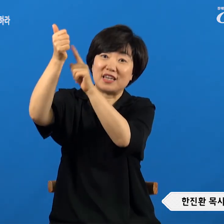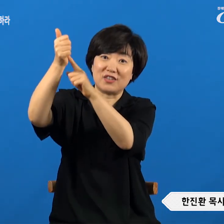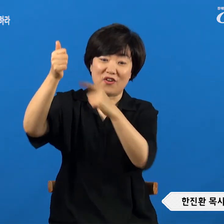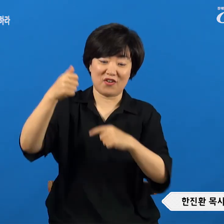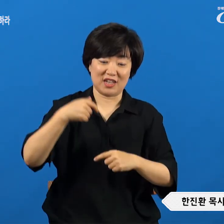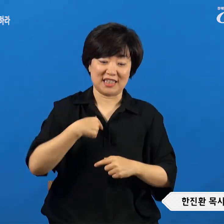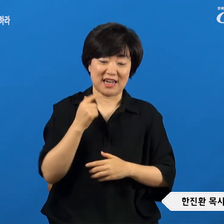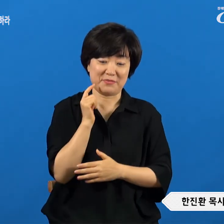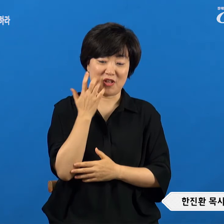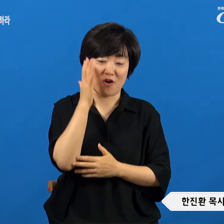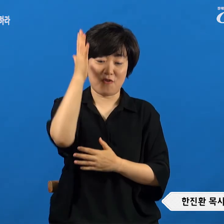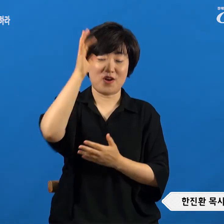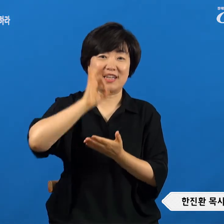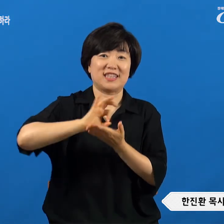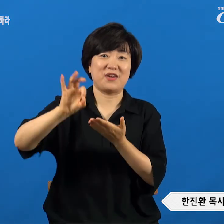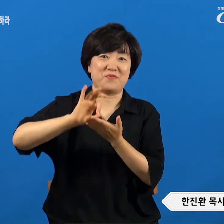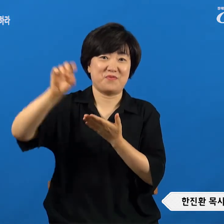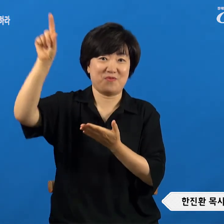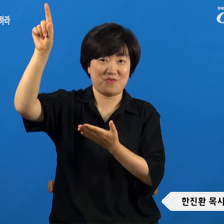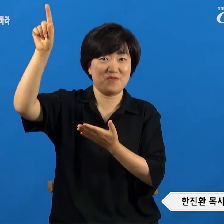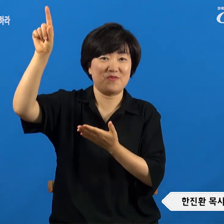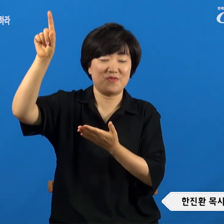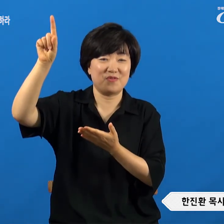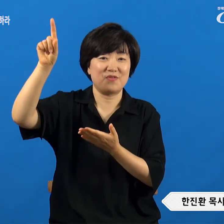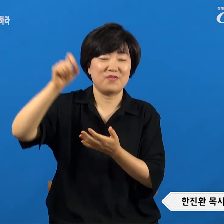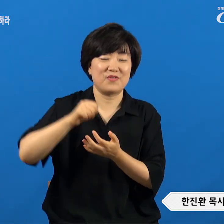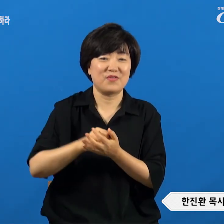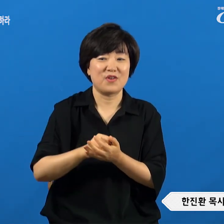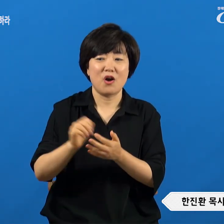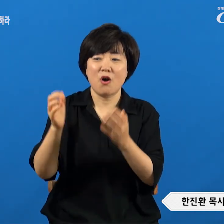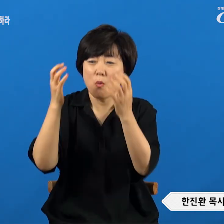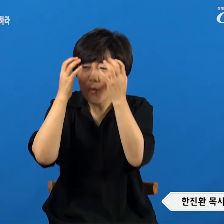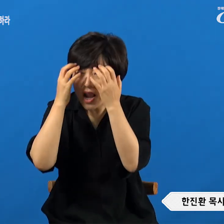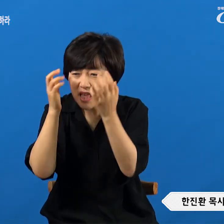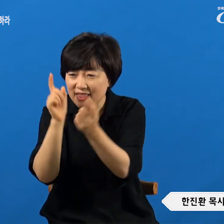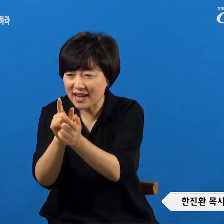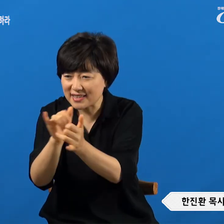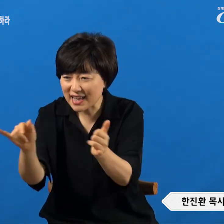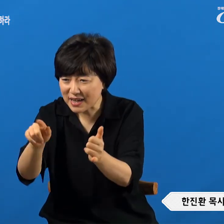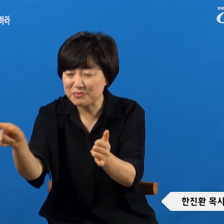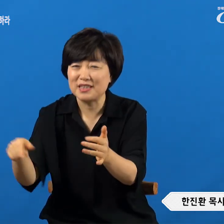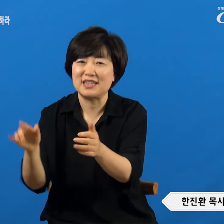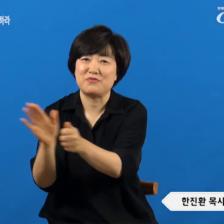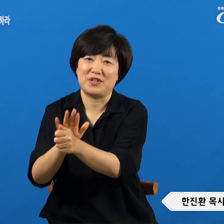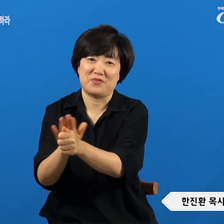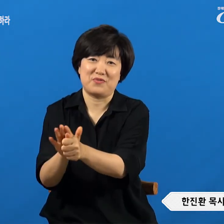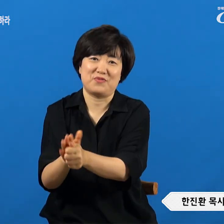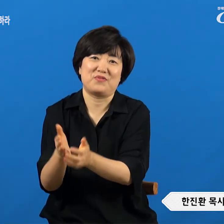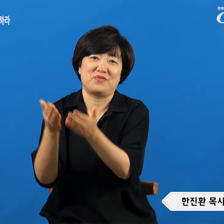사용하십니다. 환난 받는 사람들의 위로자로 아름답게